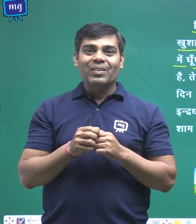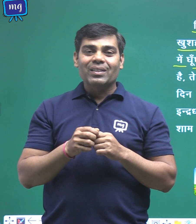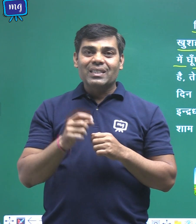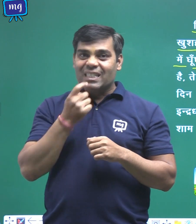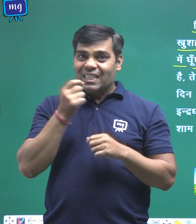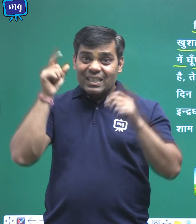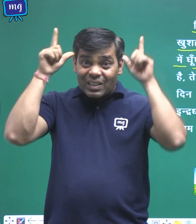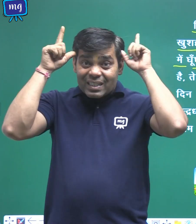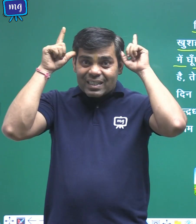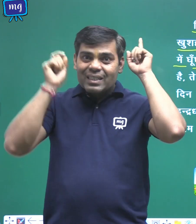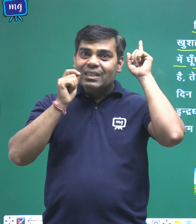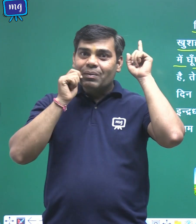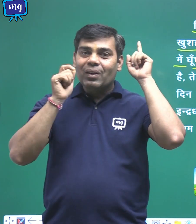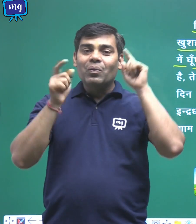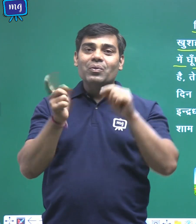बैलों से